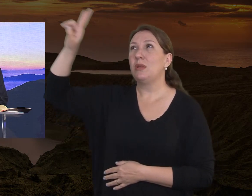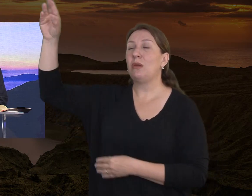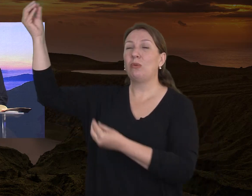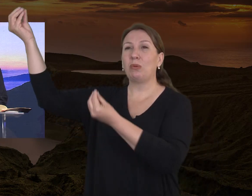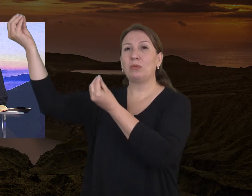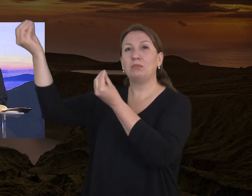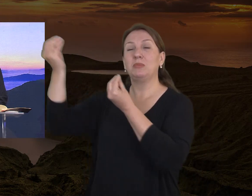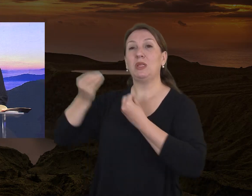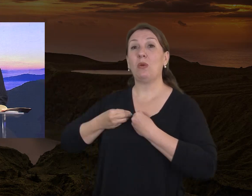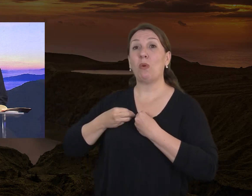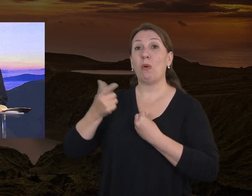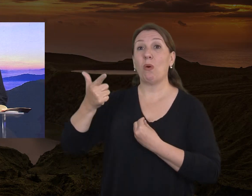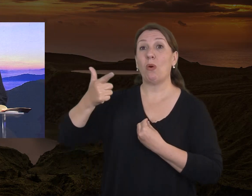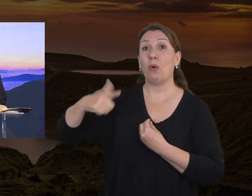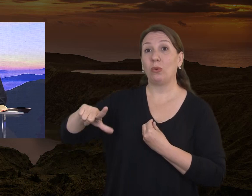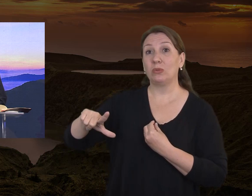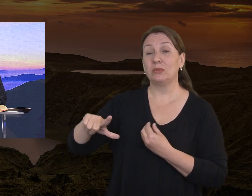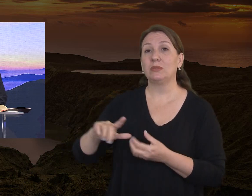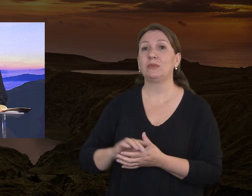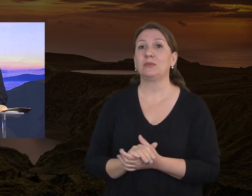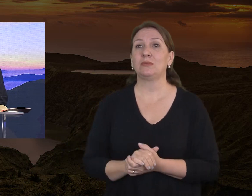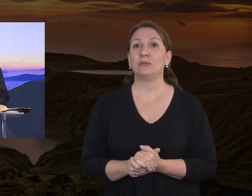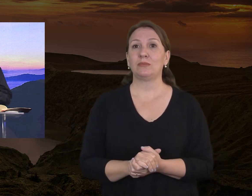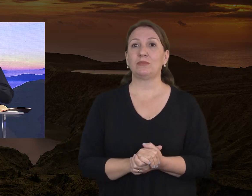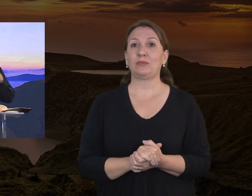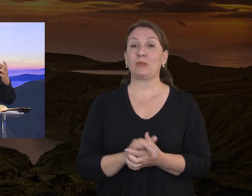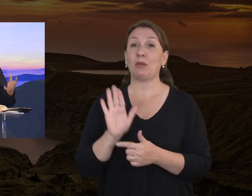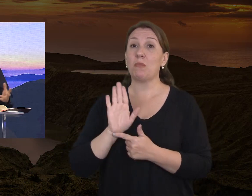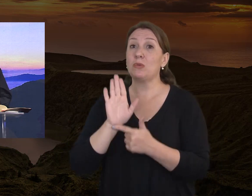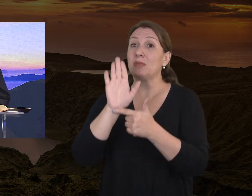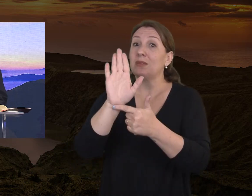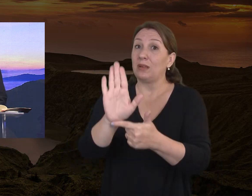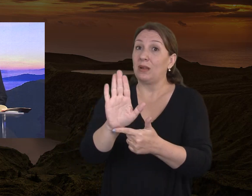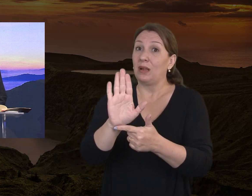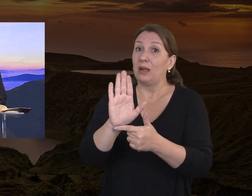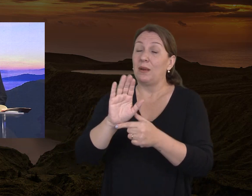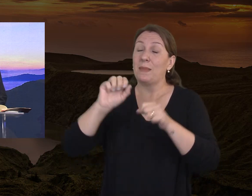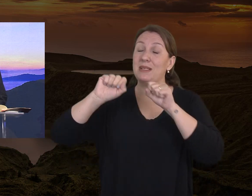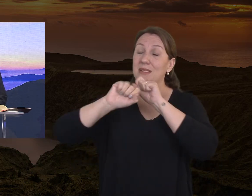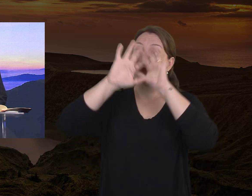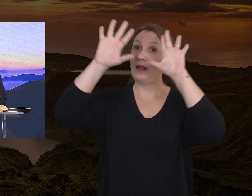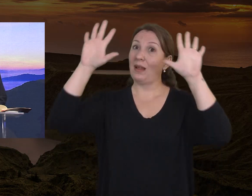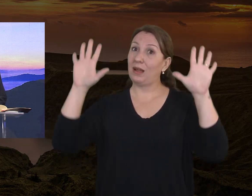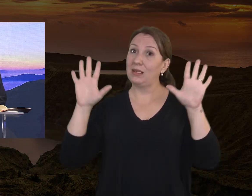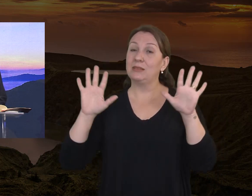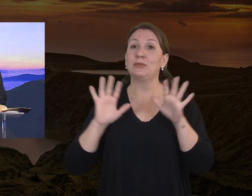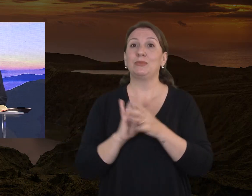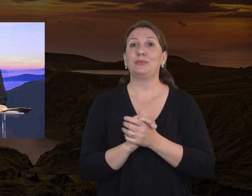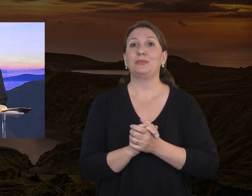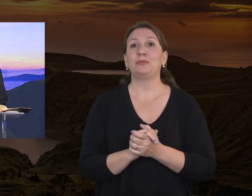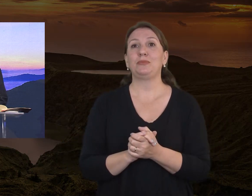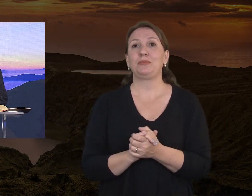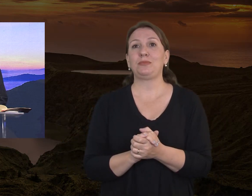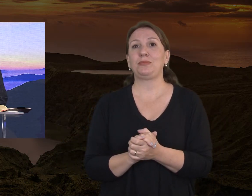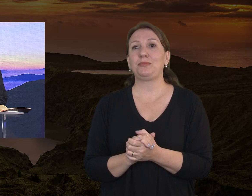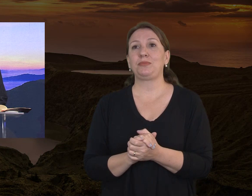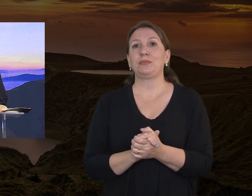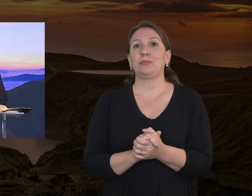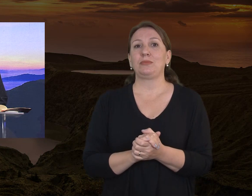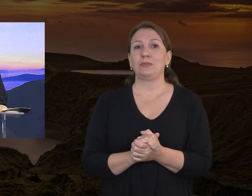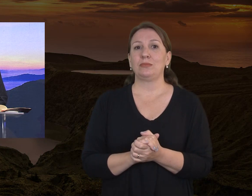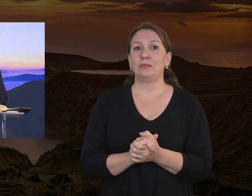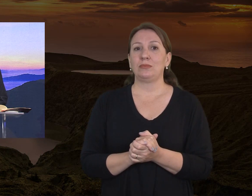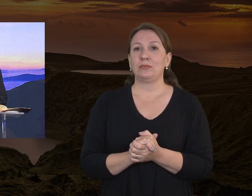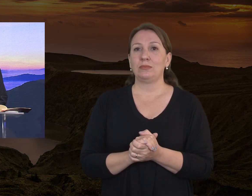de que eu precisava esclarecer melhor toda a revelação dada até a semana